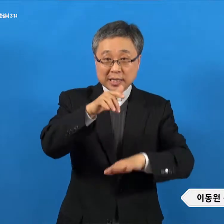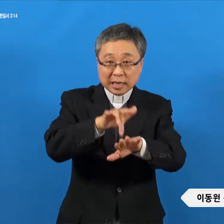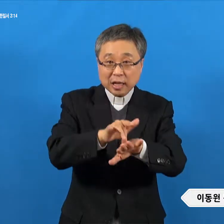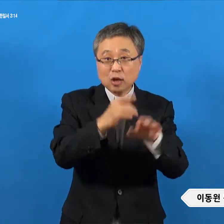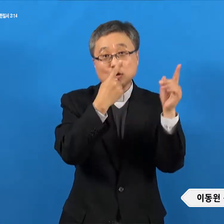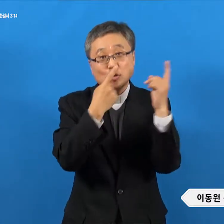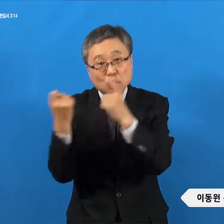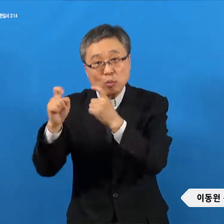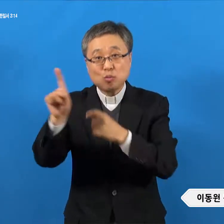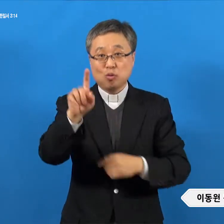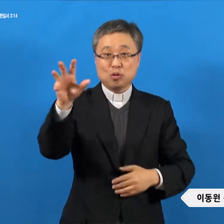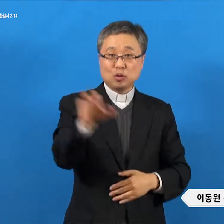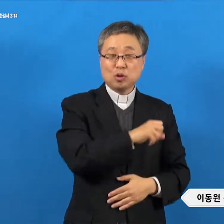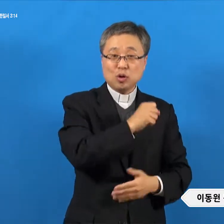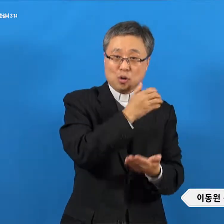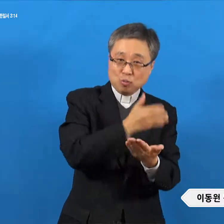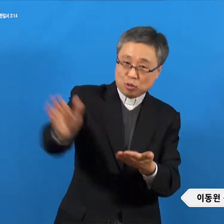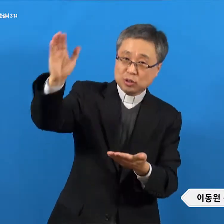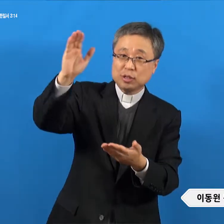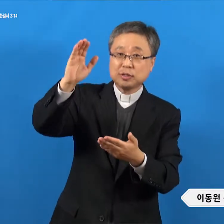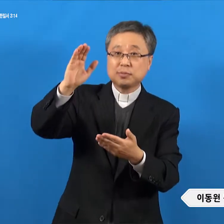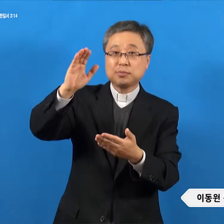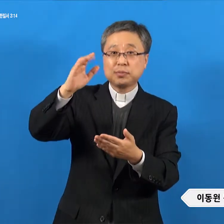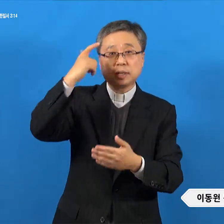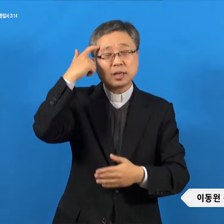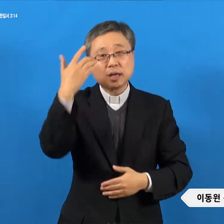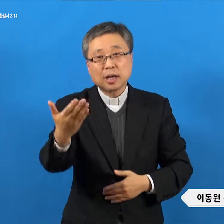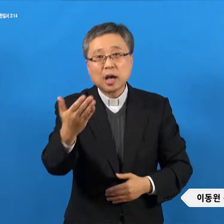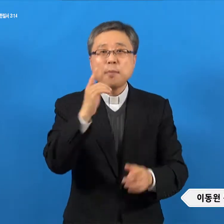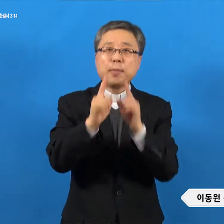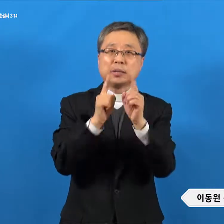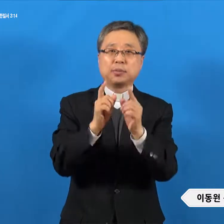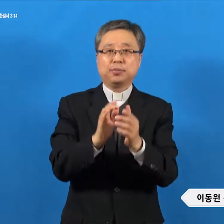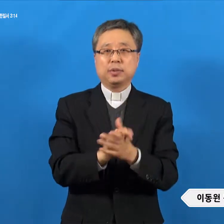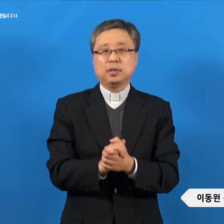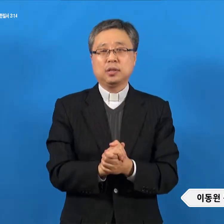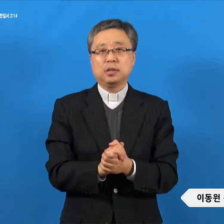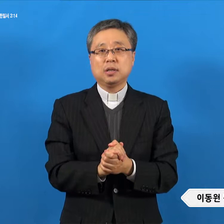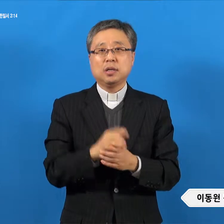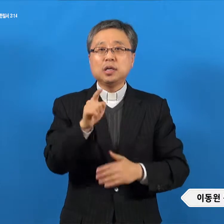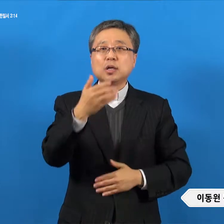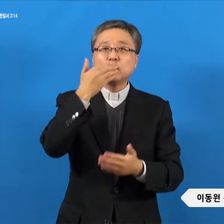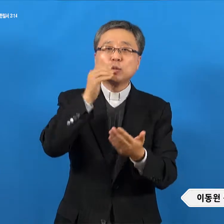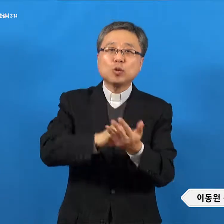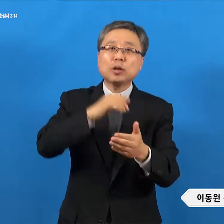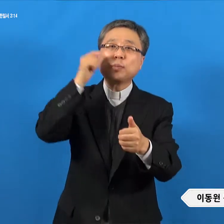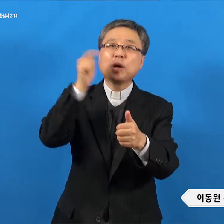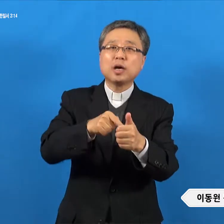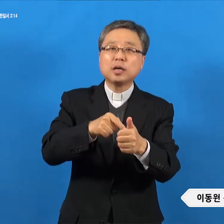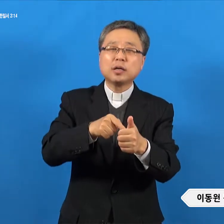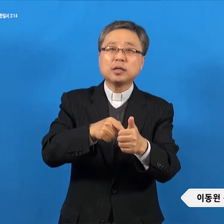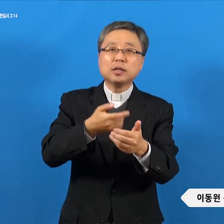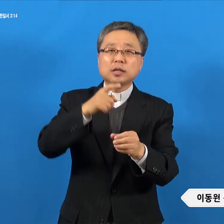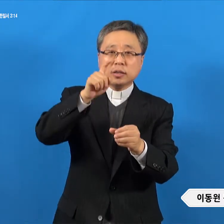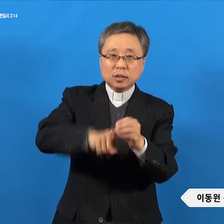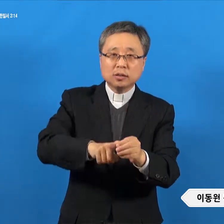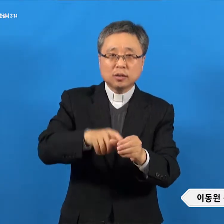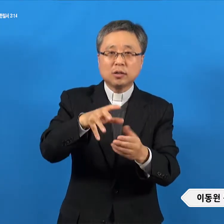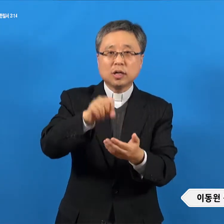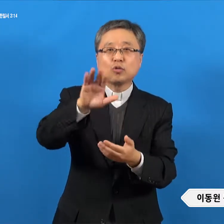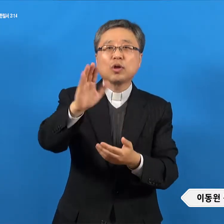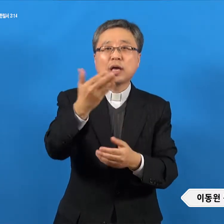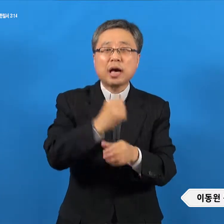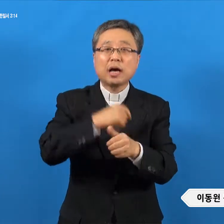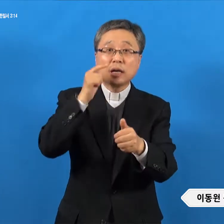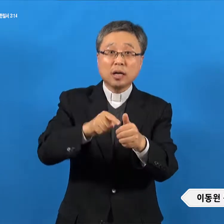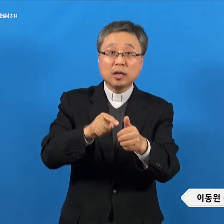유혹을 무엇으로 물리치셨습니까? 말씀으로. 이 돌이 명하여 똑덩이가 되게 하라. 그분은 그럴 수 있는